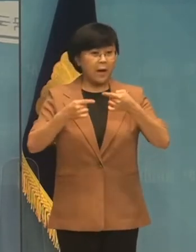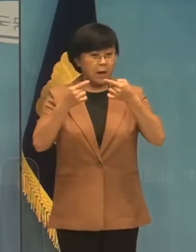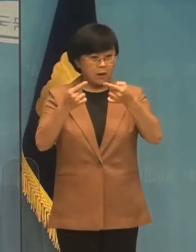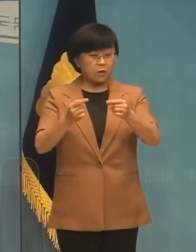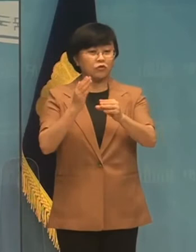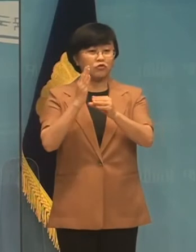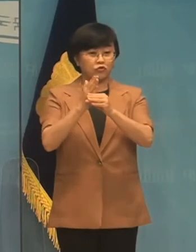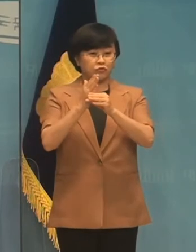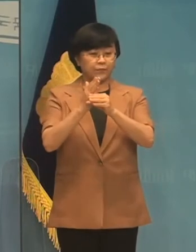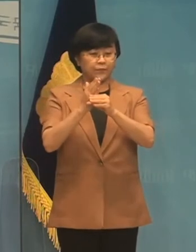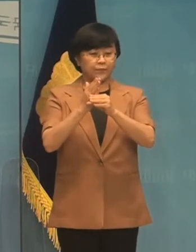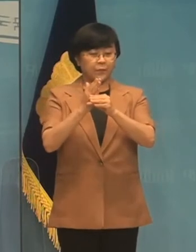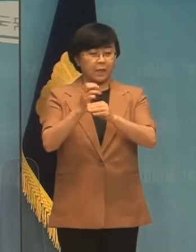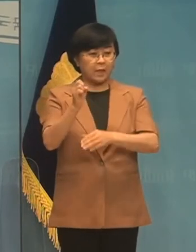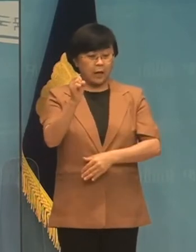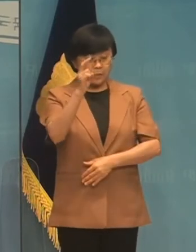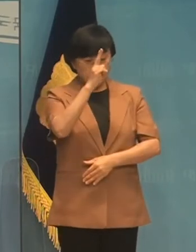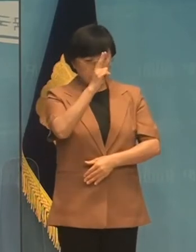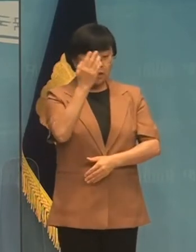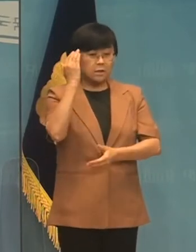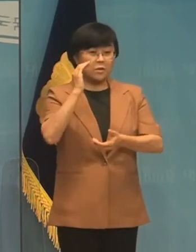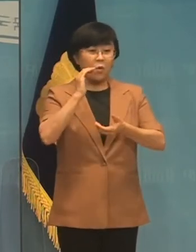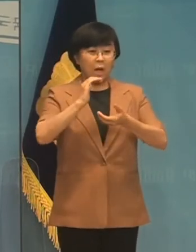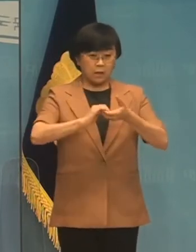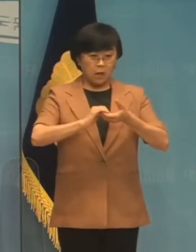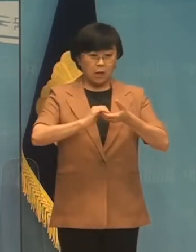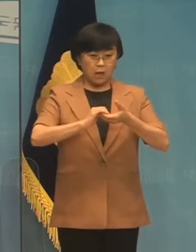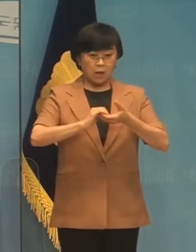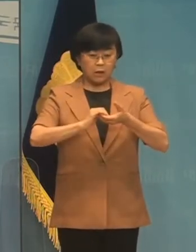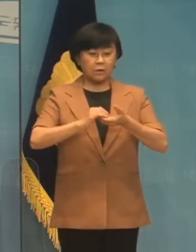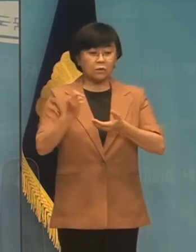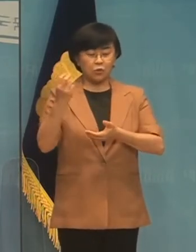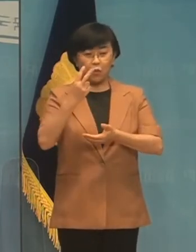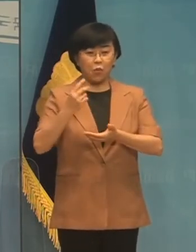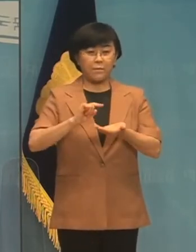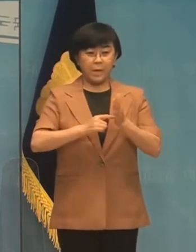서울시장은 뜬금없이 청와대를 물고 들어갔습니다.